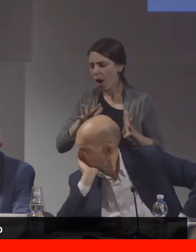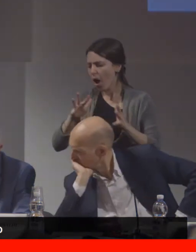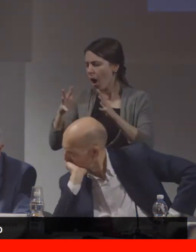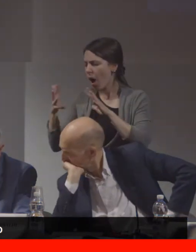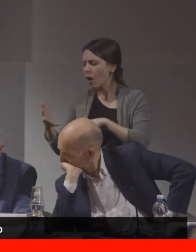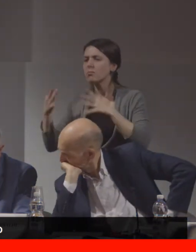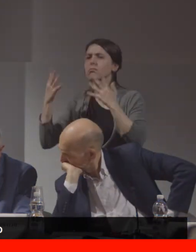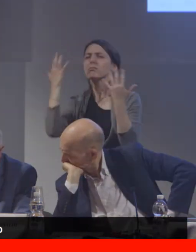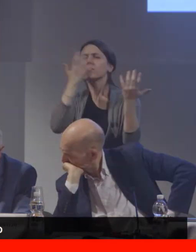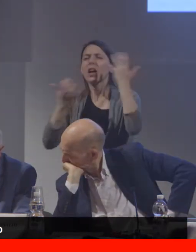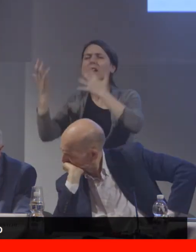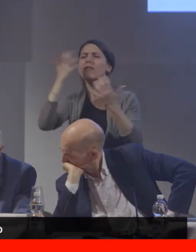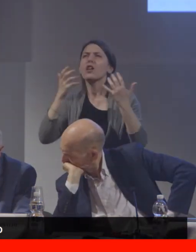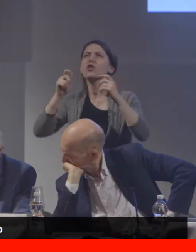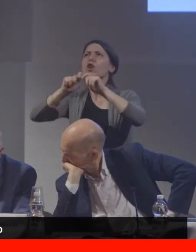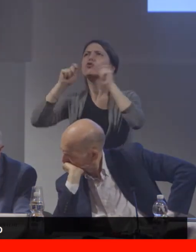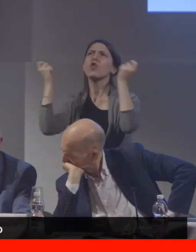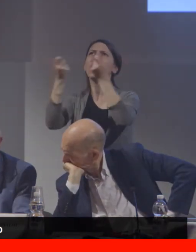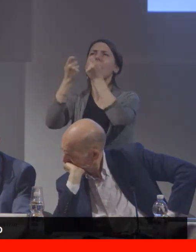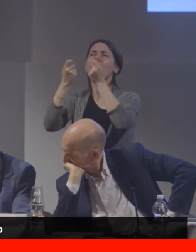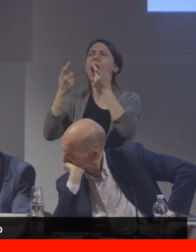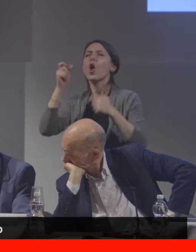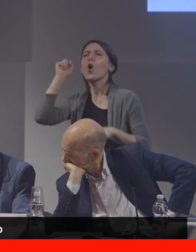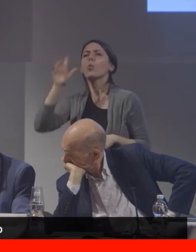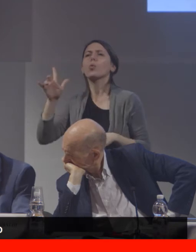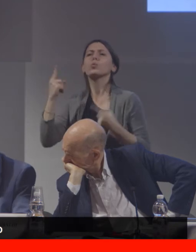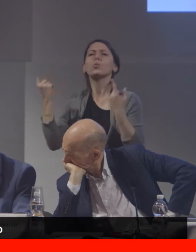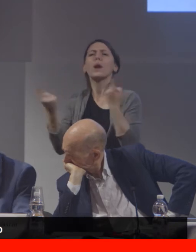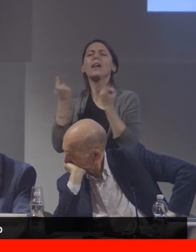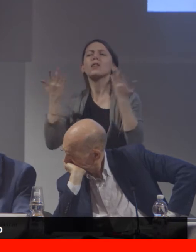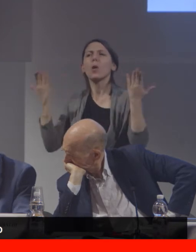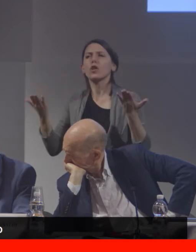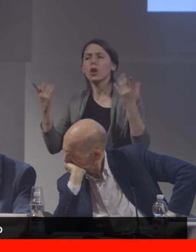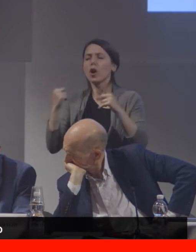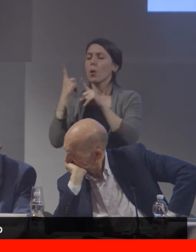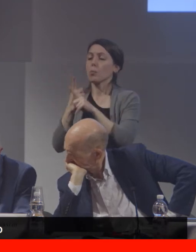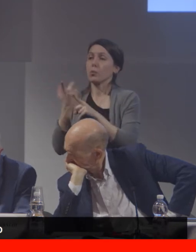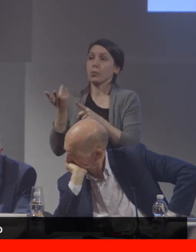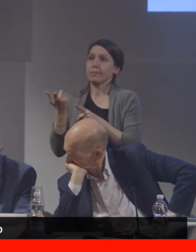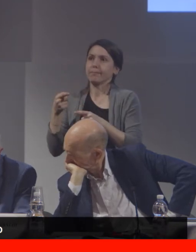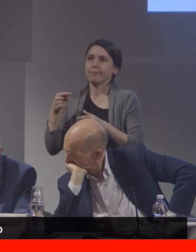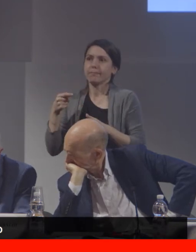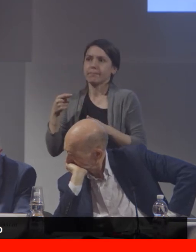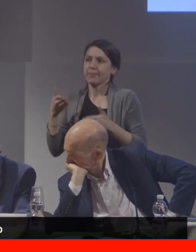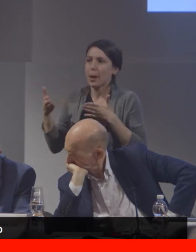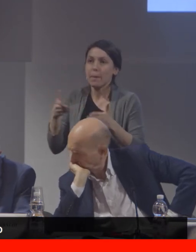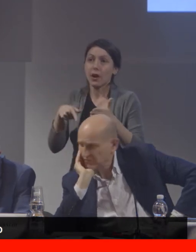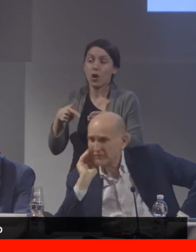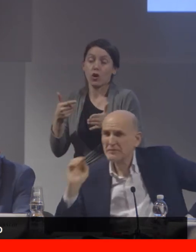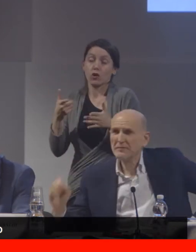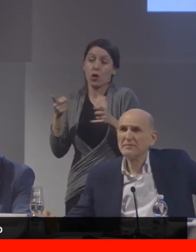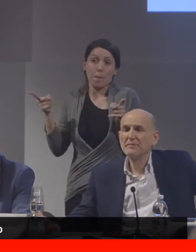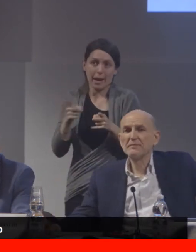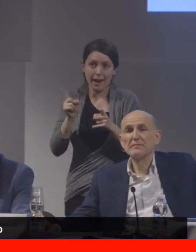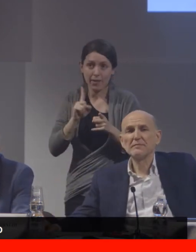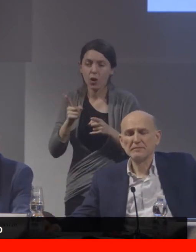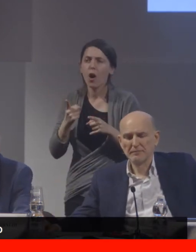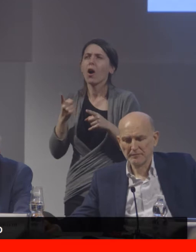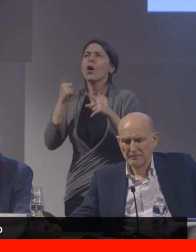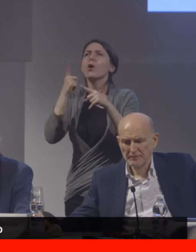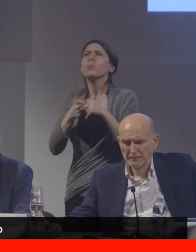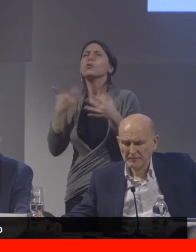sullo stato della nostra cultura. In questo cammino, per certi versi non breve, impegni pubblici che mi